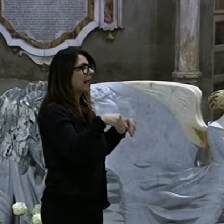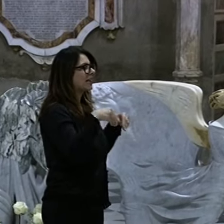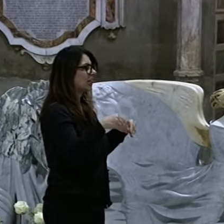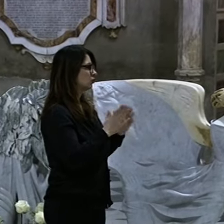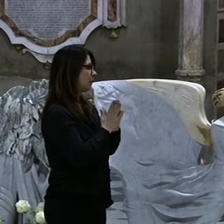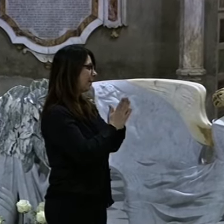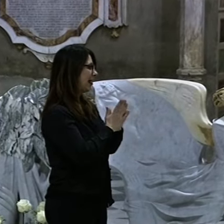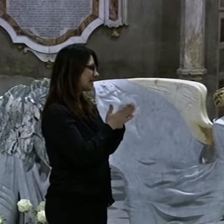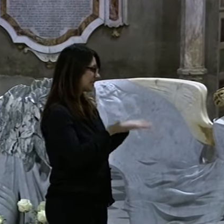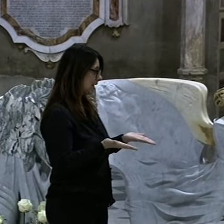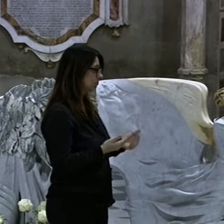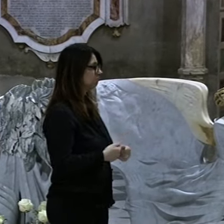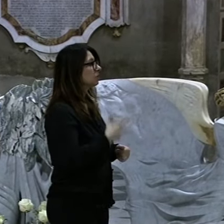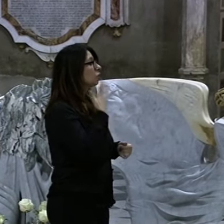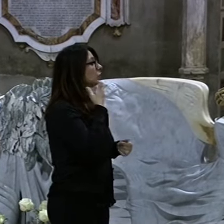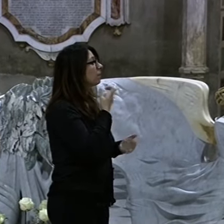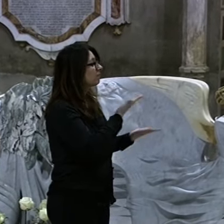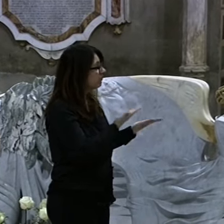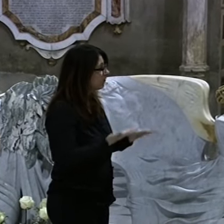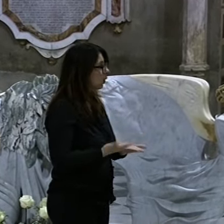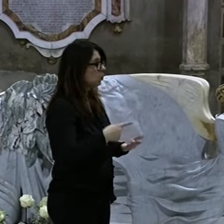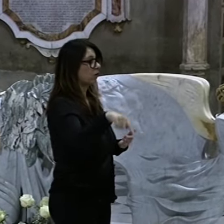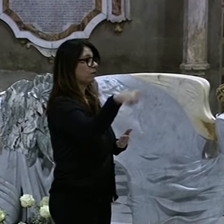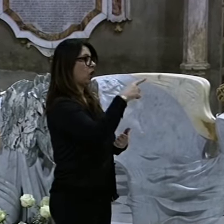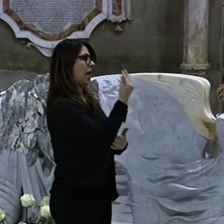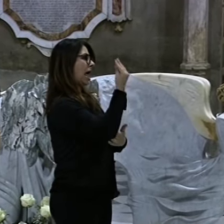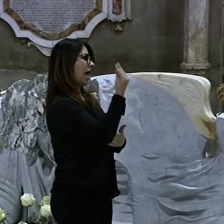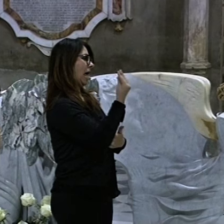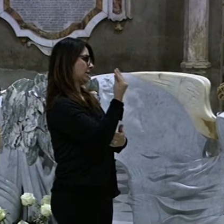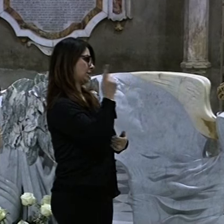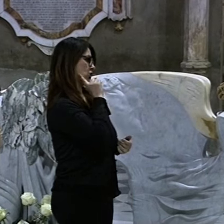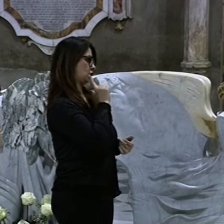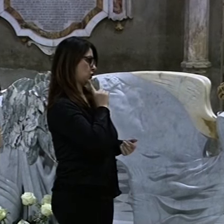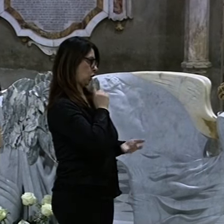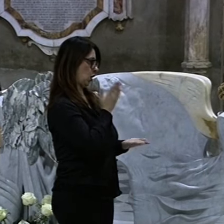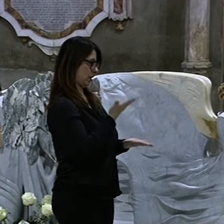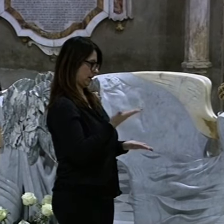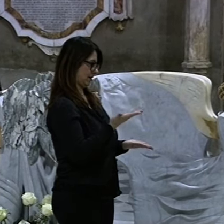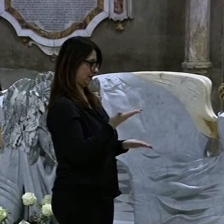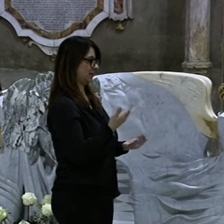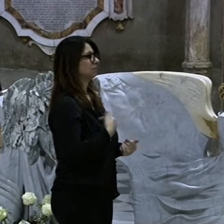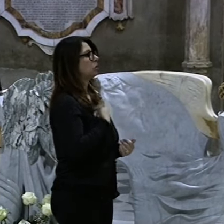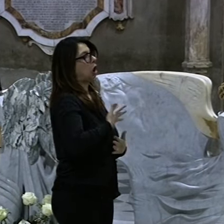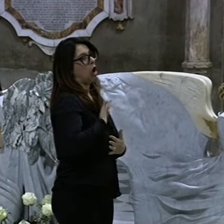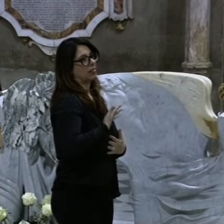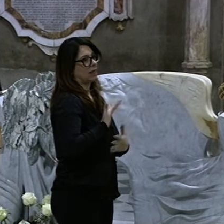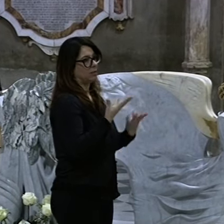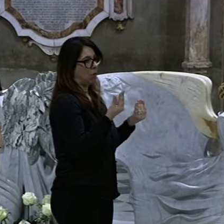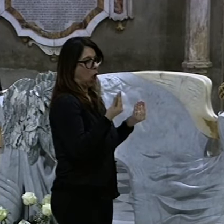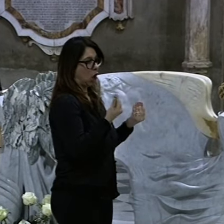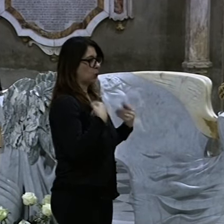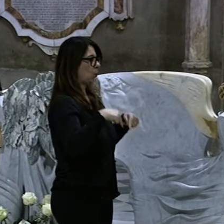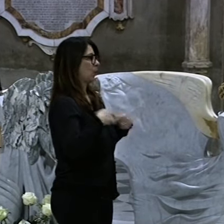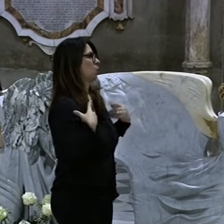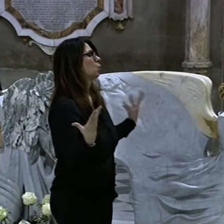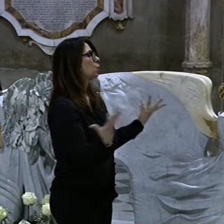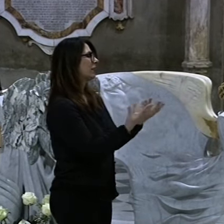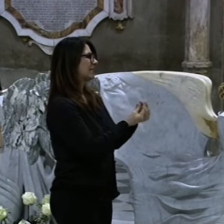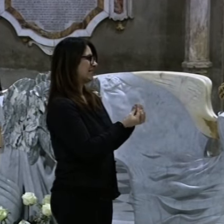all'Eucaristia, bentrovati e benvenuti voi dell'Associazione dei Sordi e siamo contenti oggi di essere qui